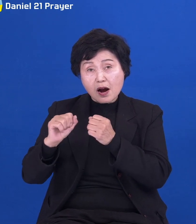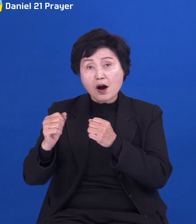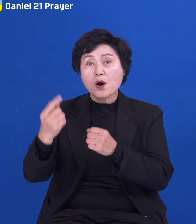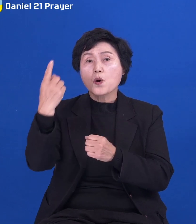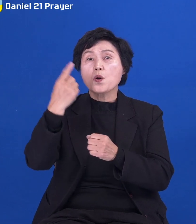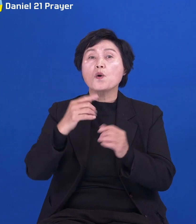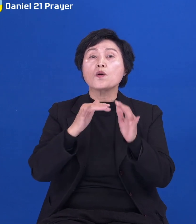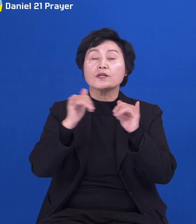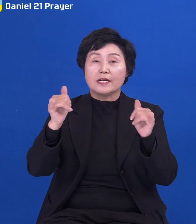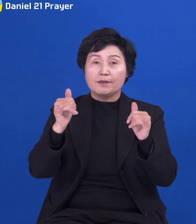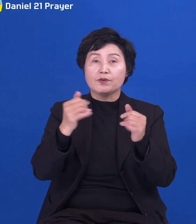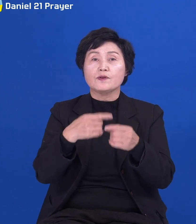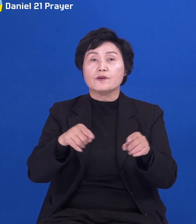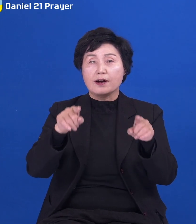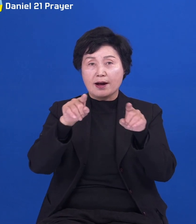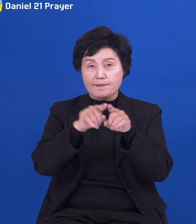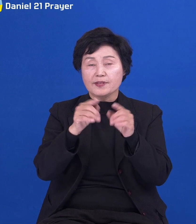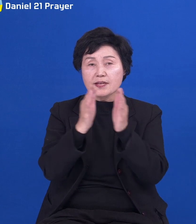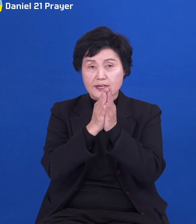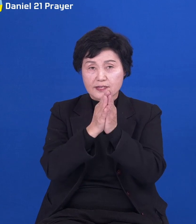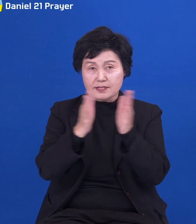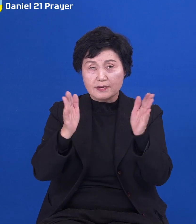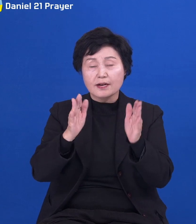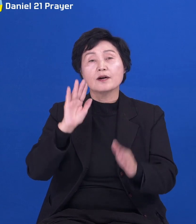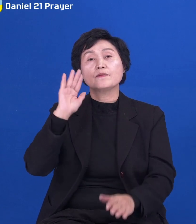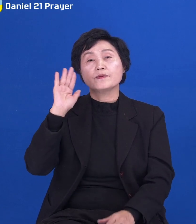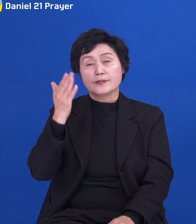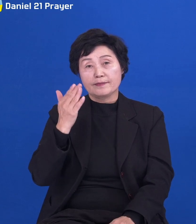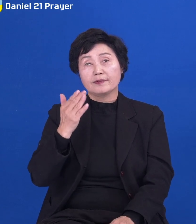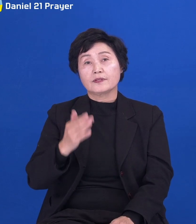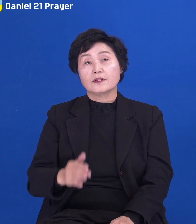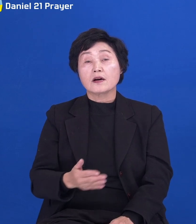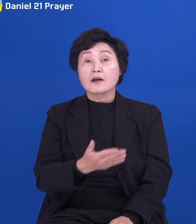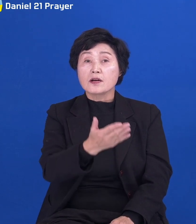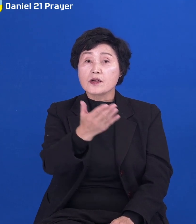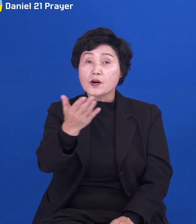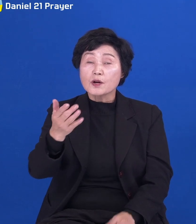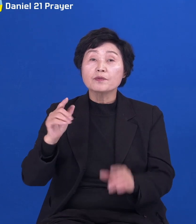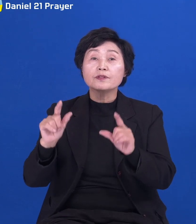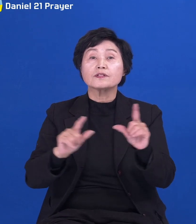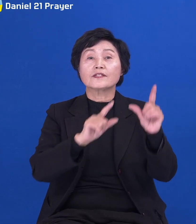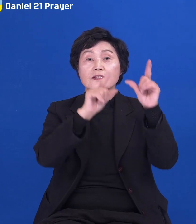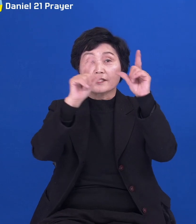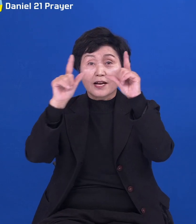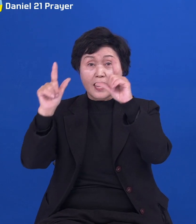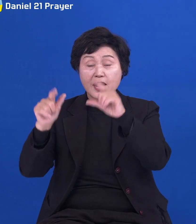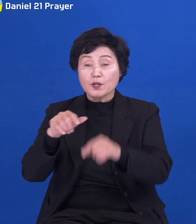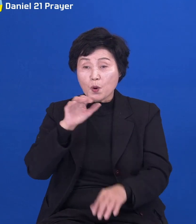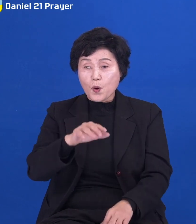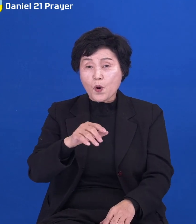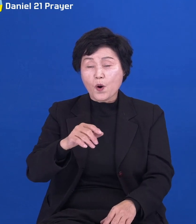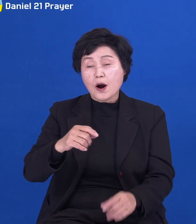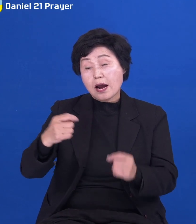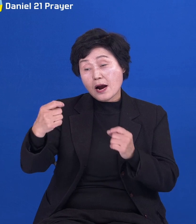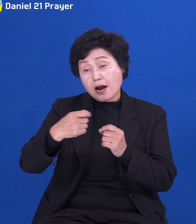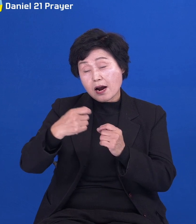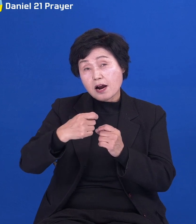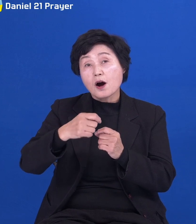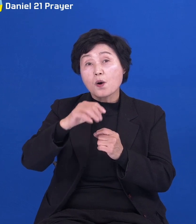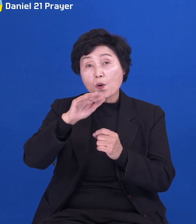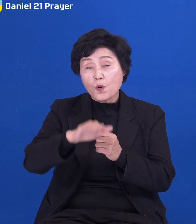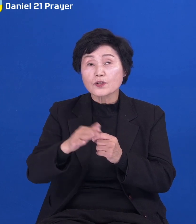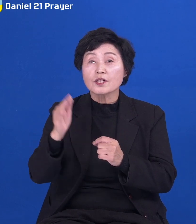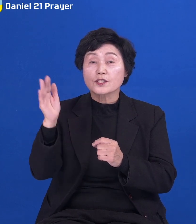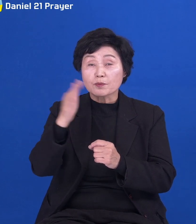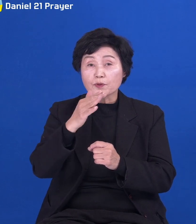안에서 많은 작은 통일들이 이루어지고 있잖아요. 여러분들이 사시는 가장 가까운 곳에서 세토민들이